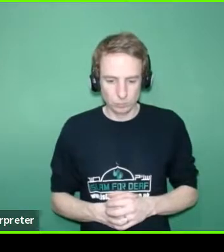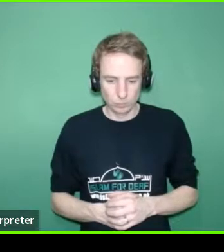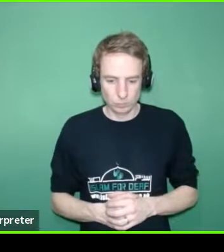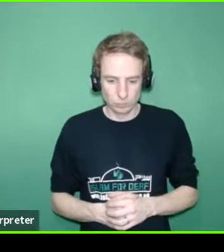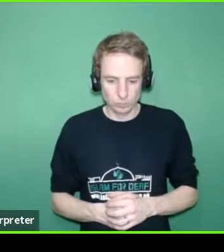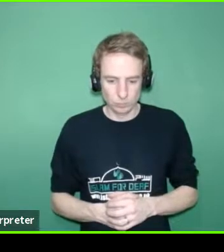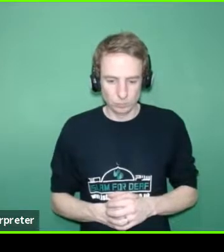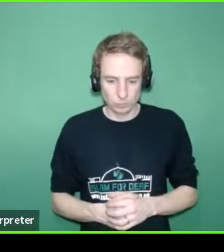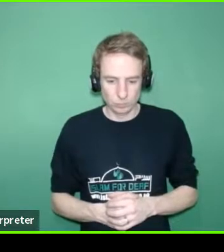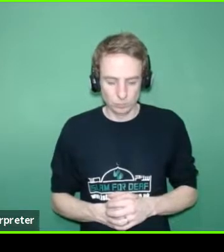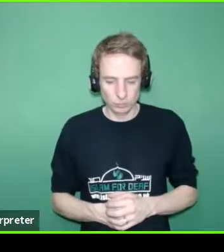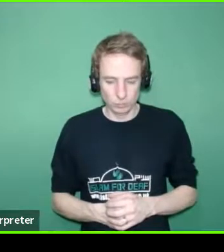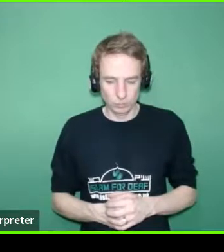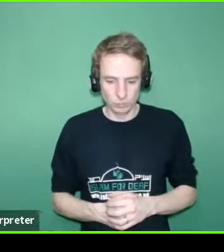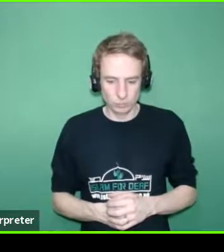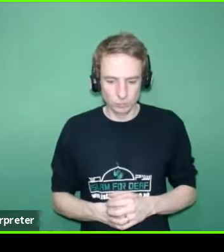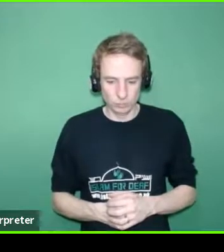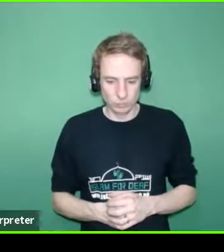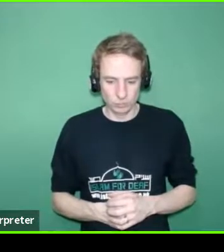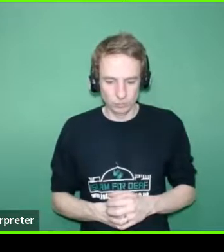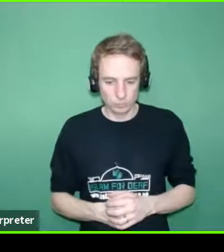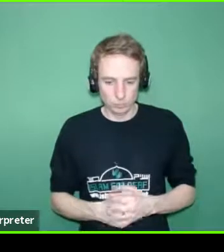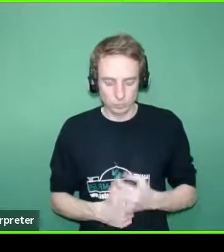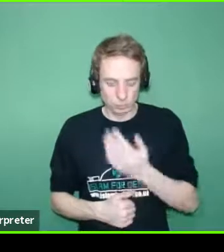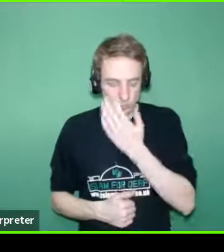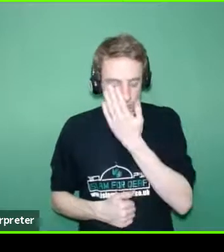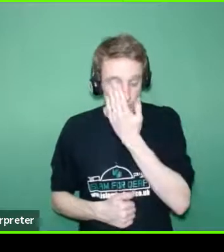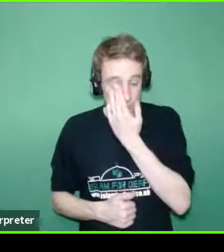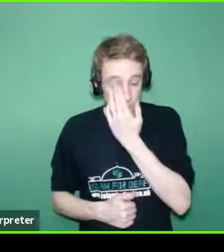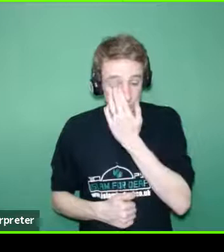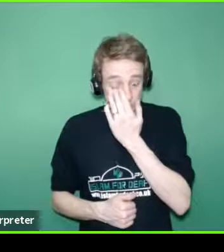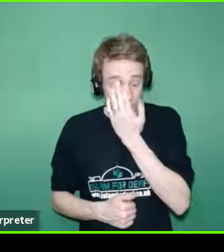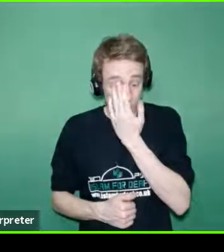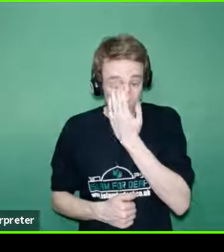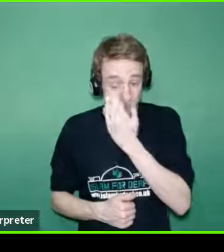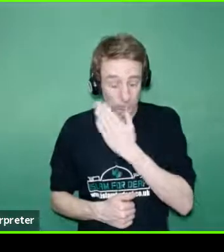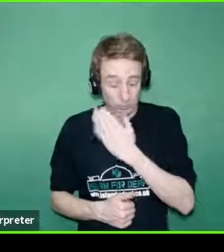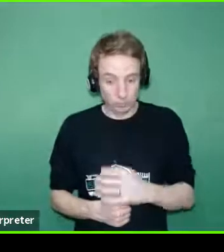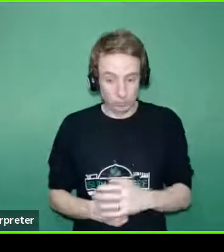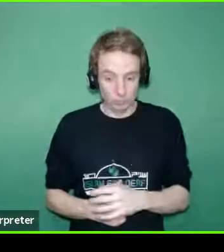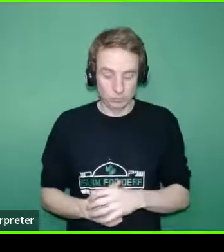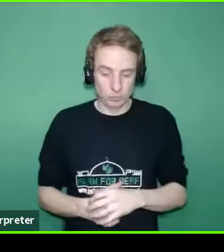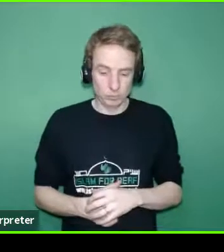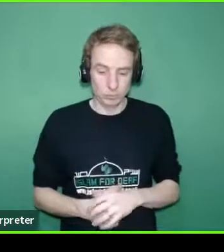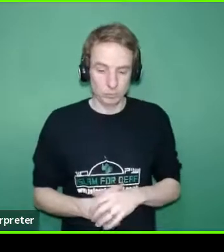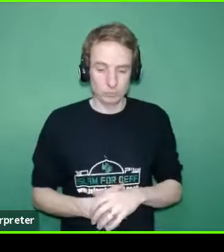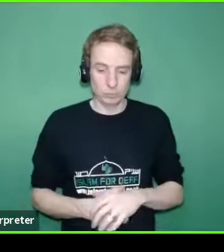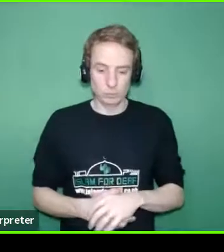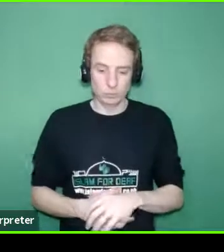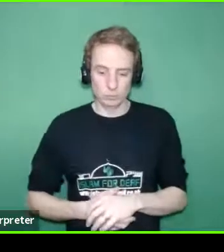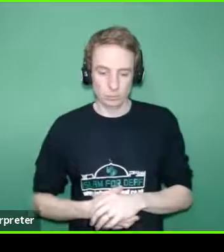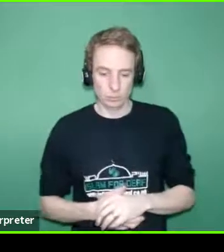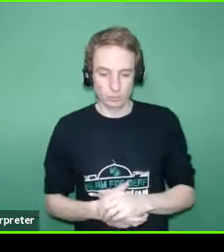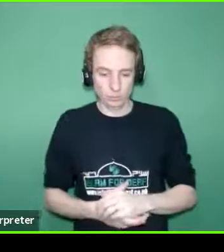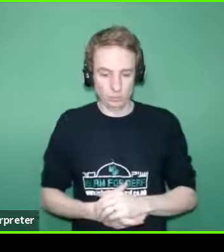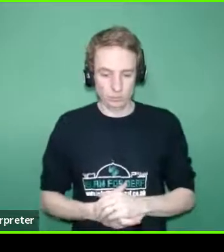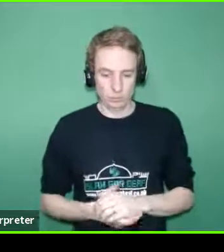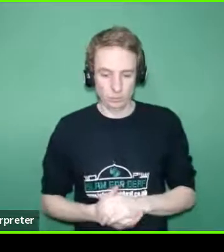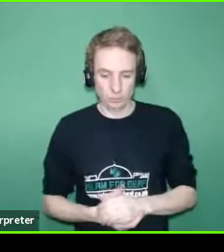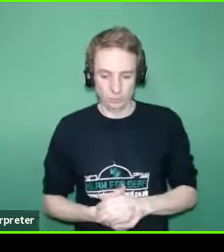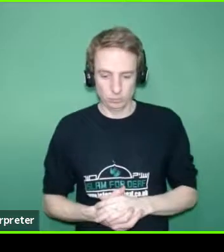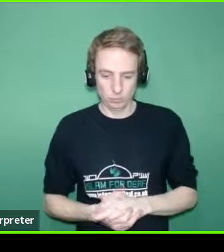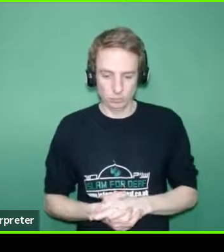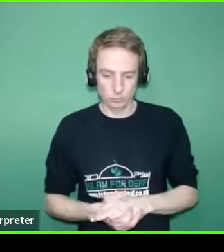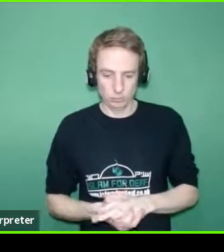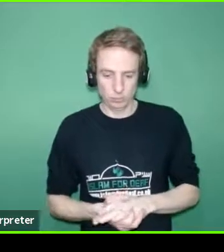يوم خلق الله السماوات والأرض، السنة 12 شهرا، منها